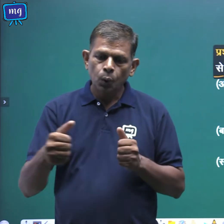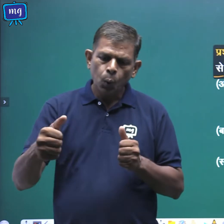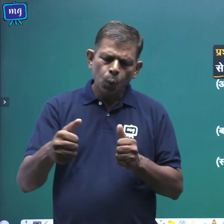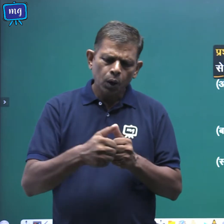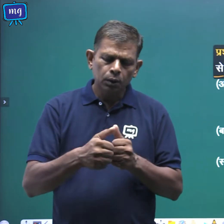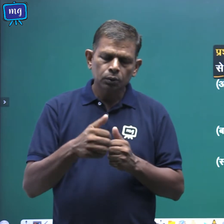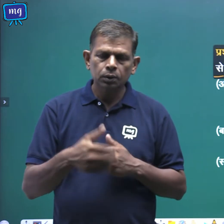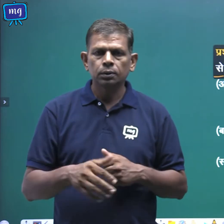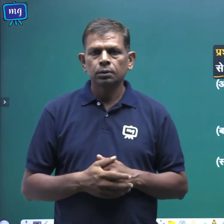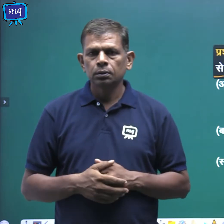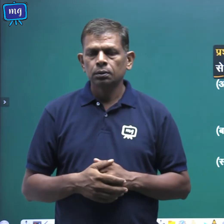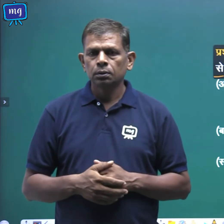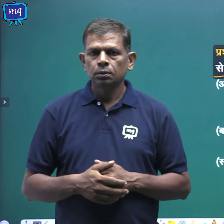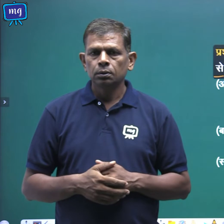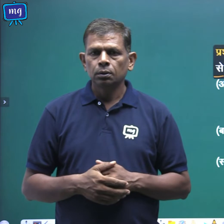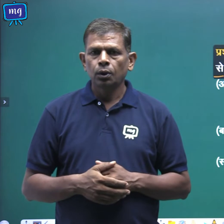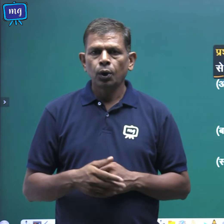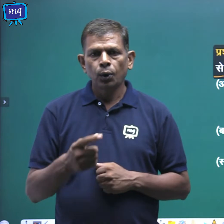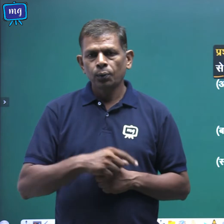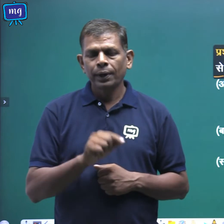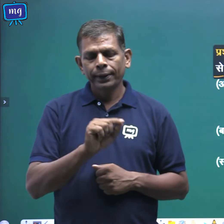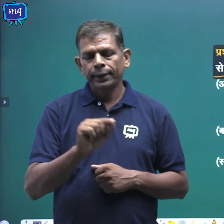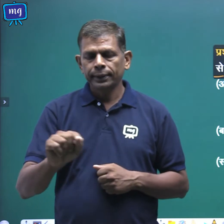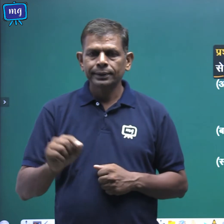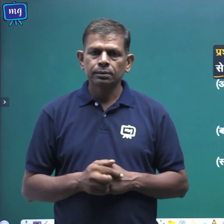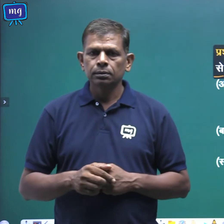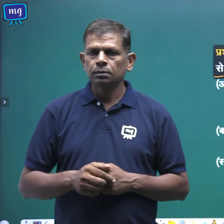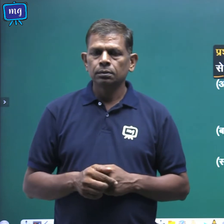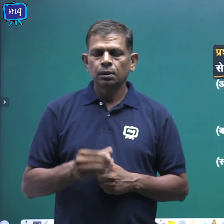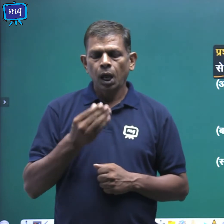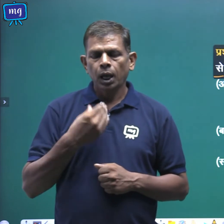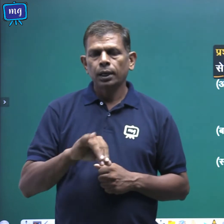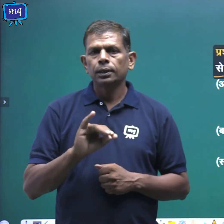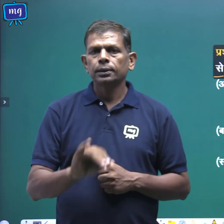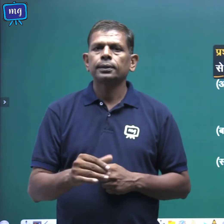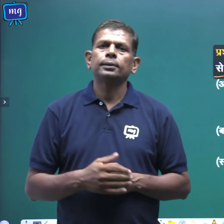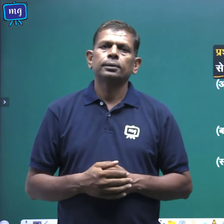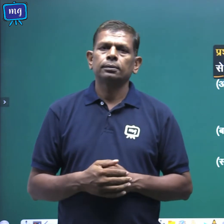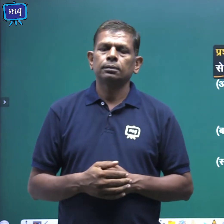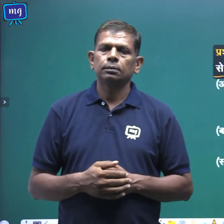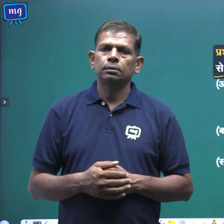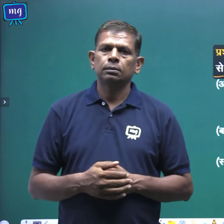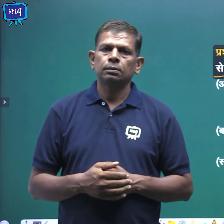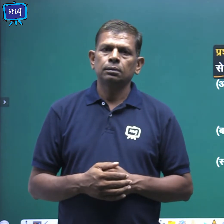आकर्षित होते हैं वे डैश कहलाते हैं।